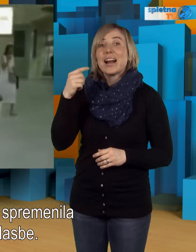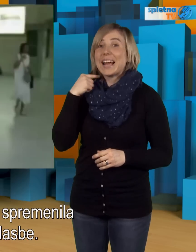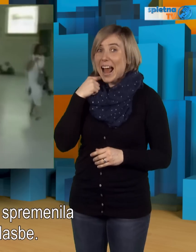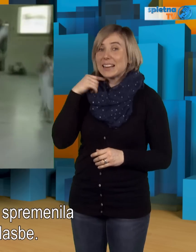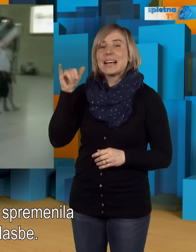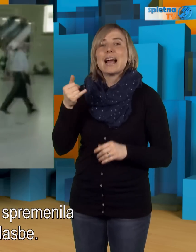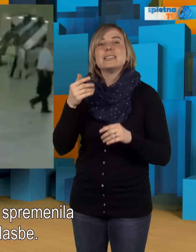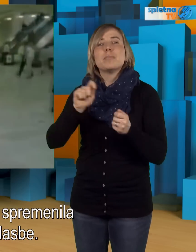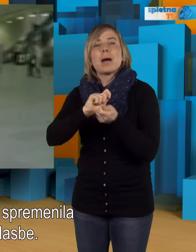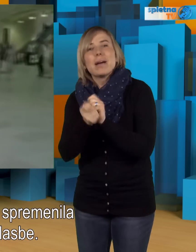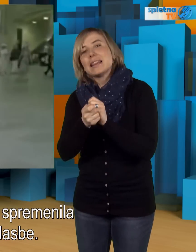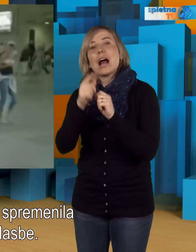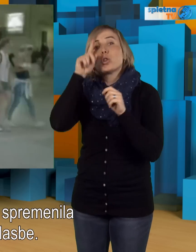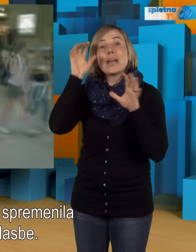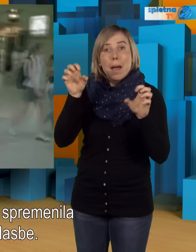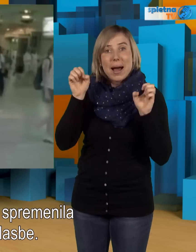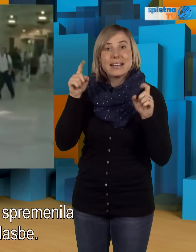Evelyn Glennie je spremenila dojemanje glasbe.